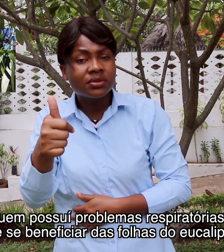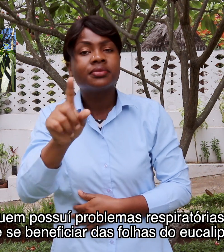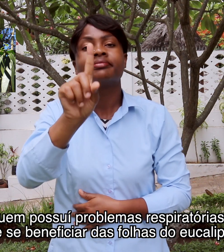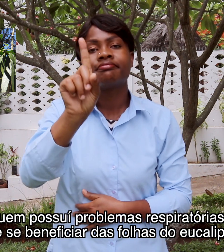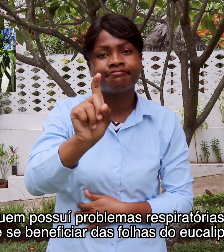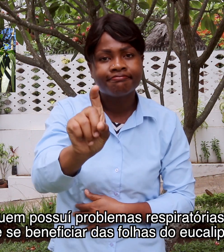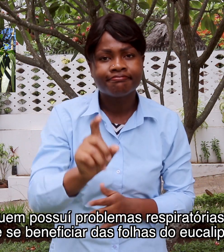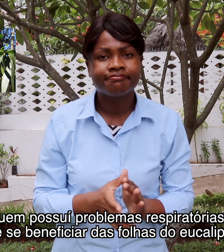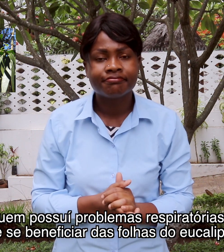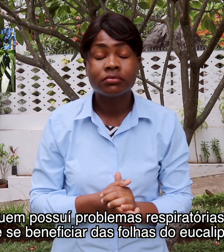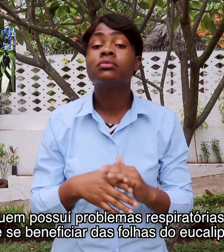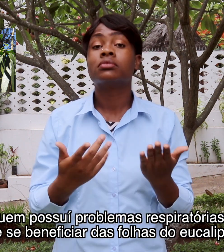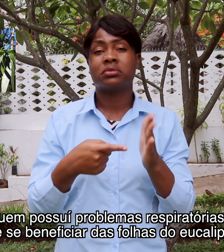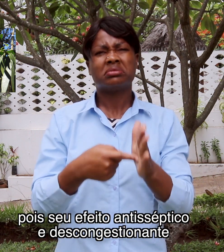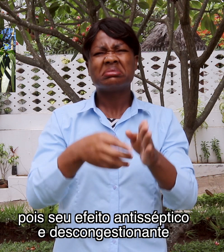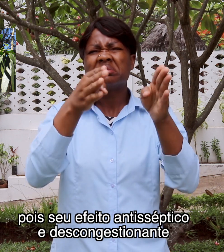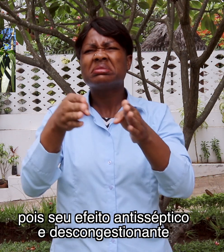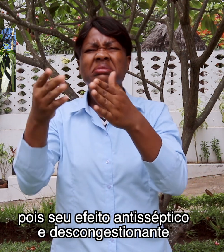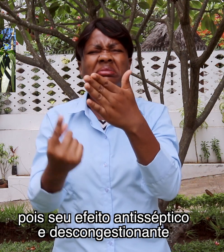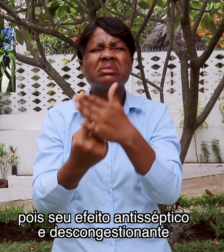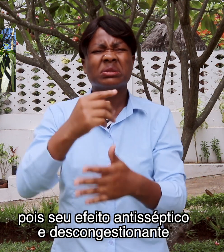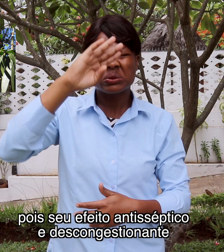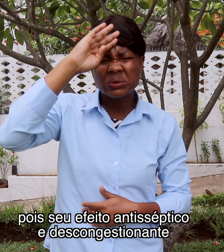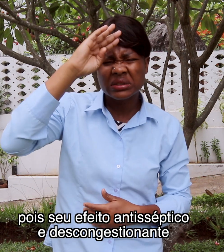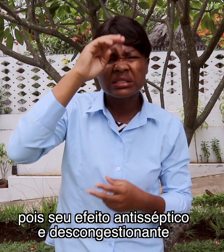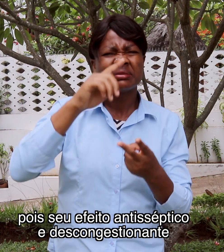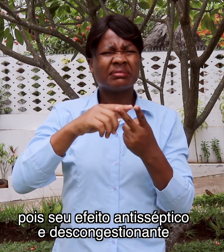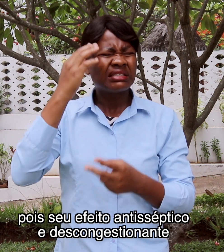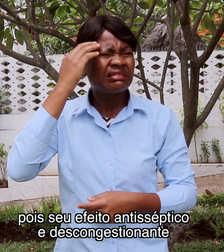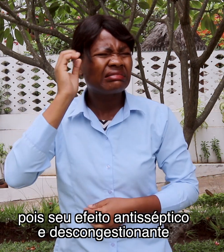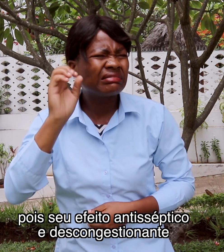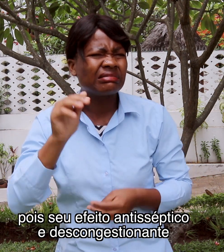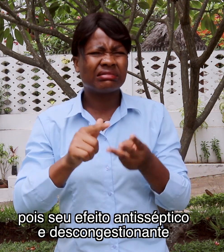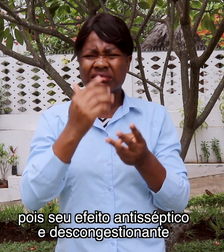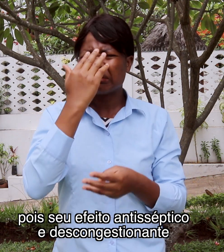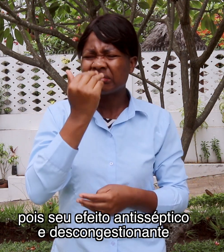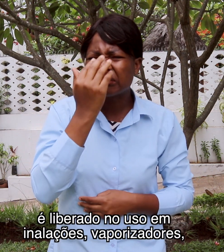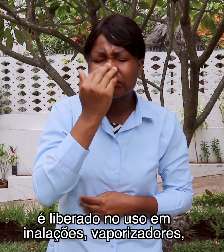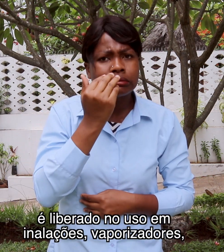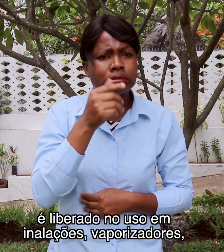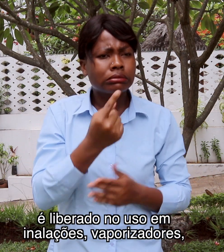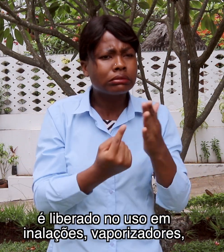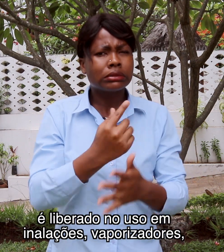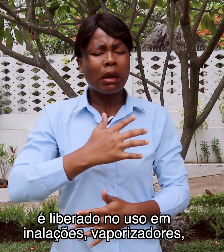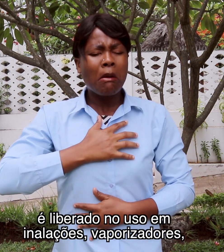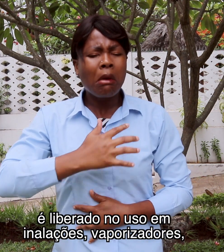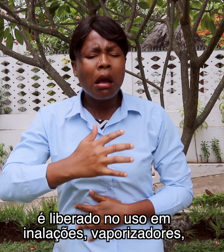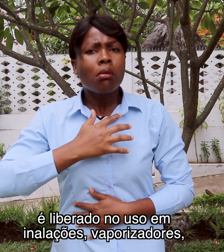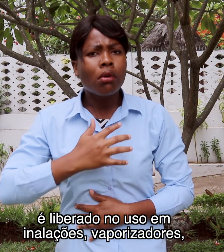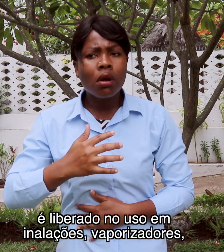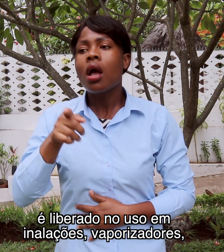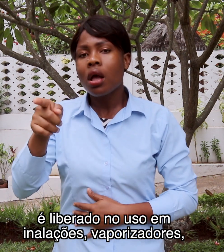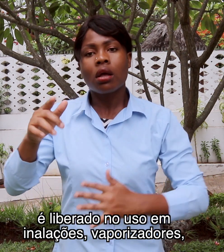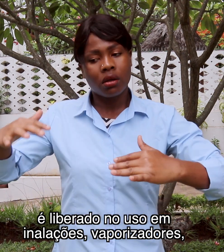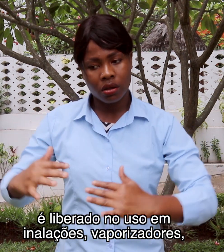pode se beneficiar das folhas de eucalipto pois seu efeito antisséptico e descongestionante é liberado no uso